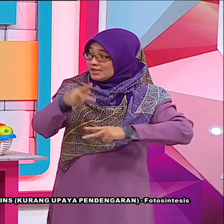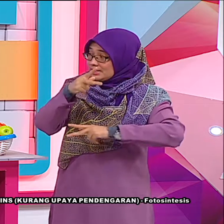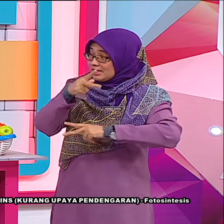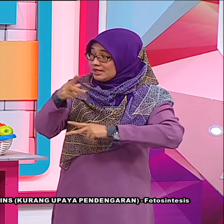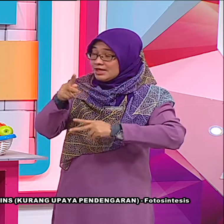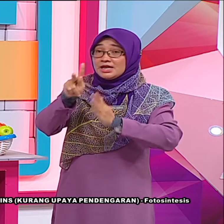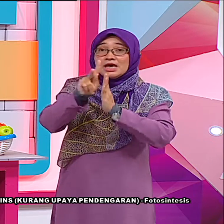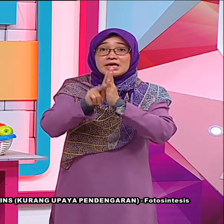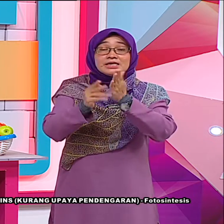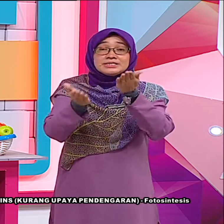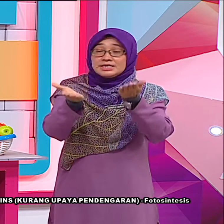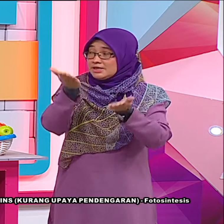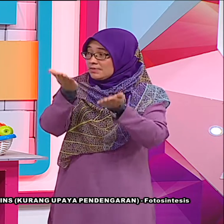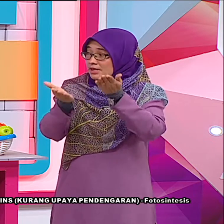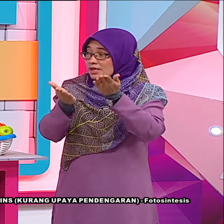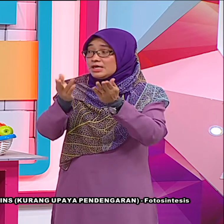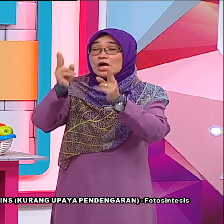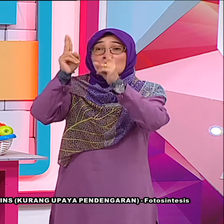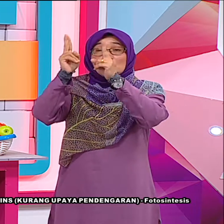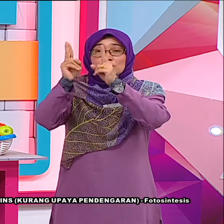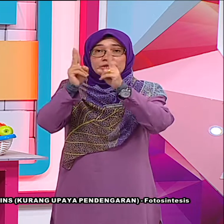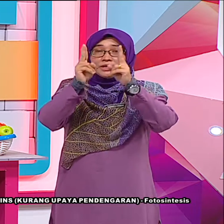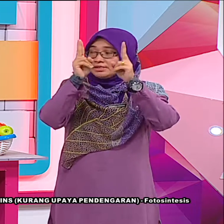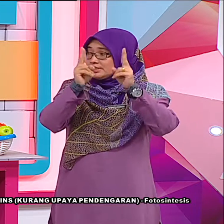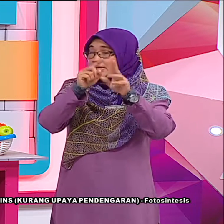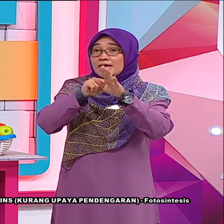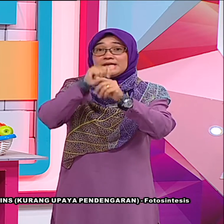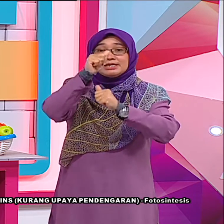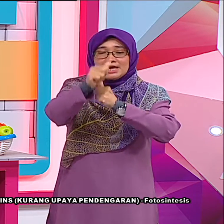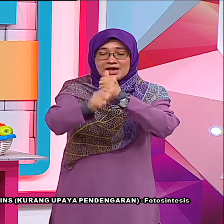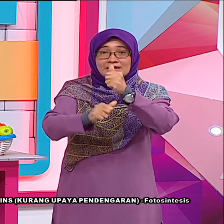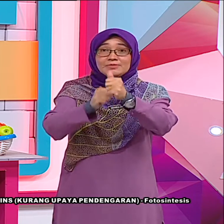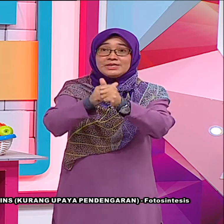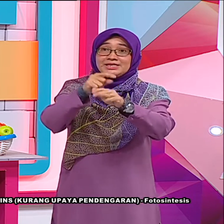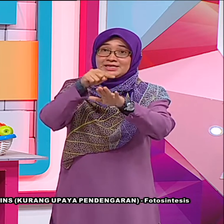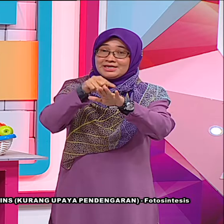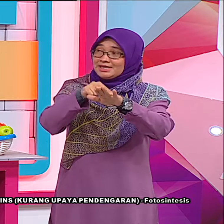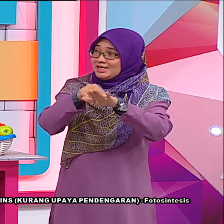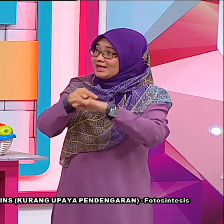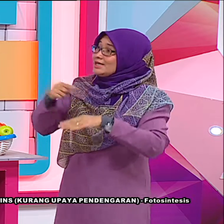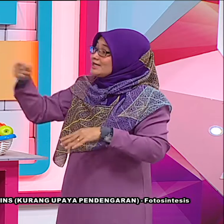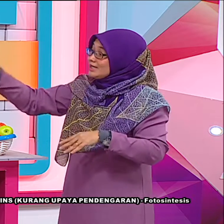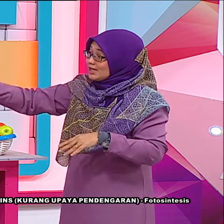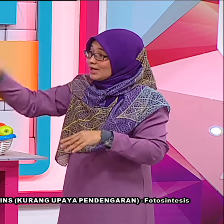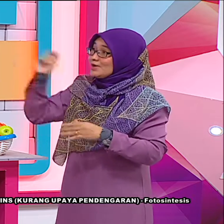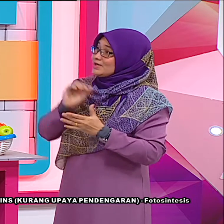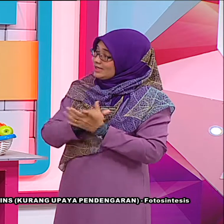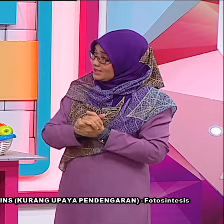mengekalkan keseimbangan udara di alam ini ah Oke